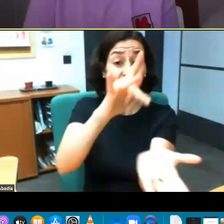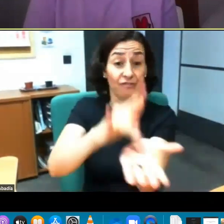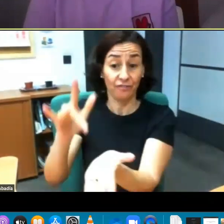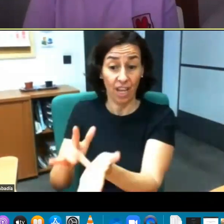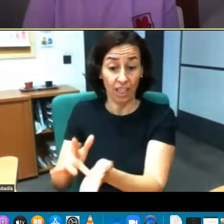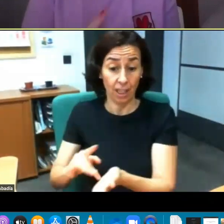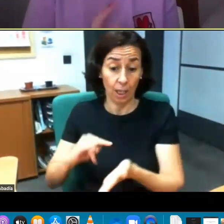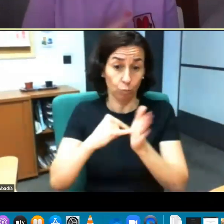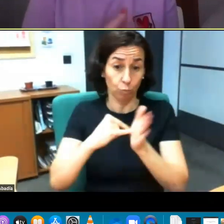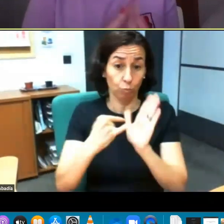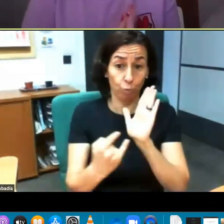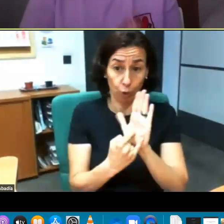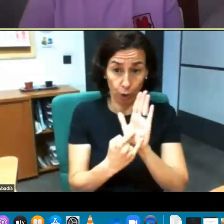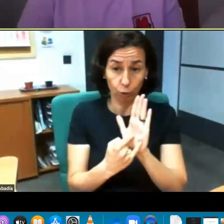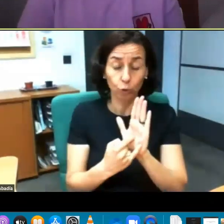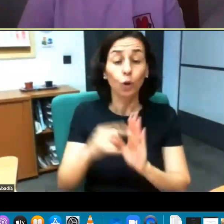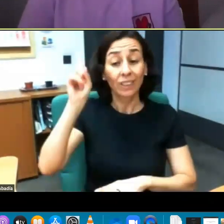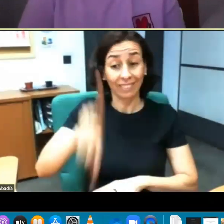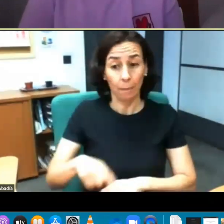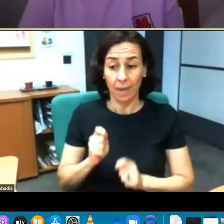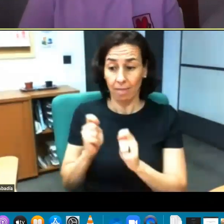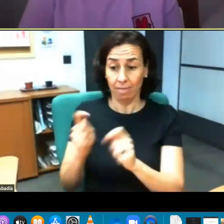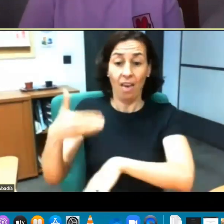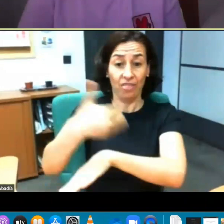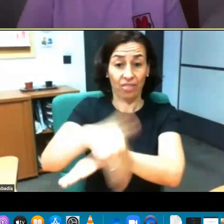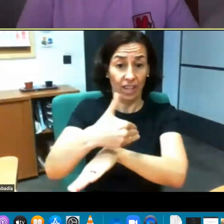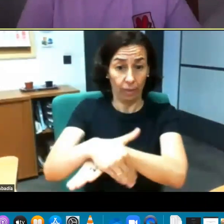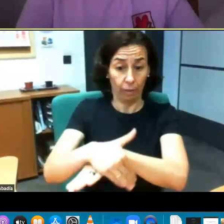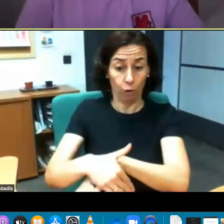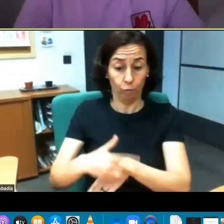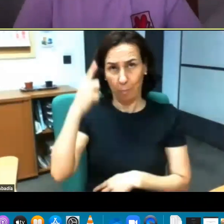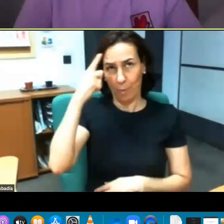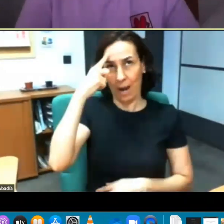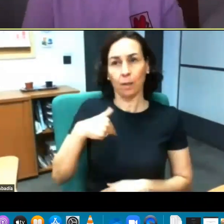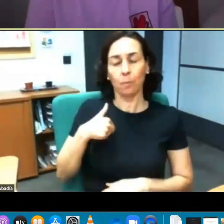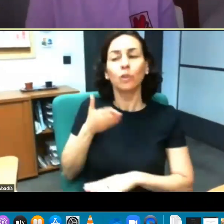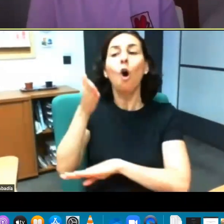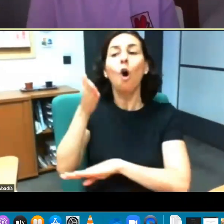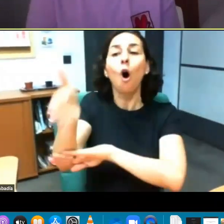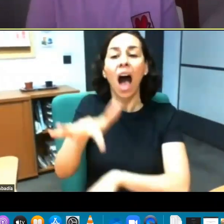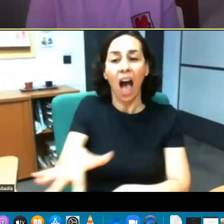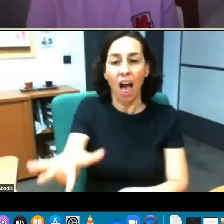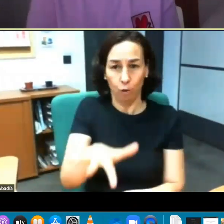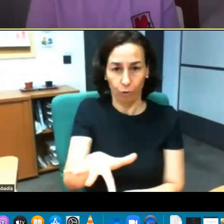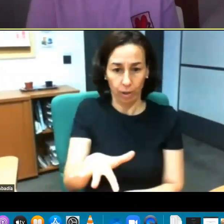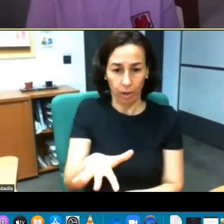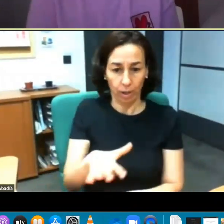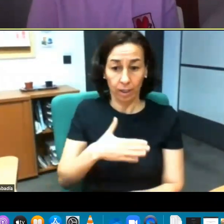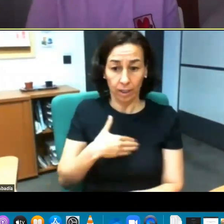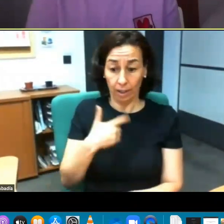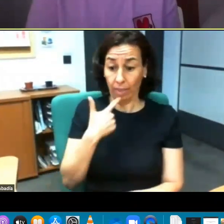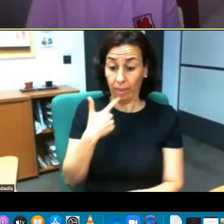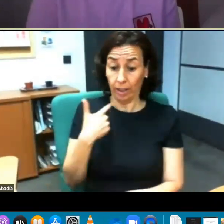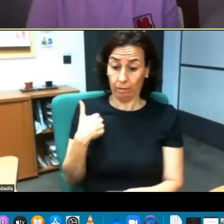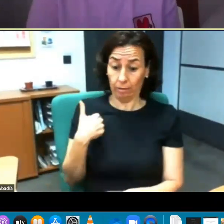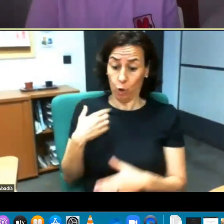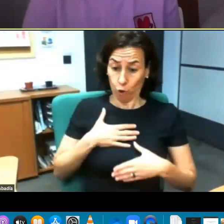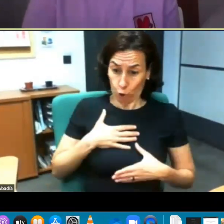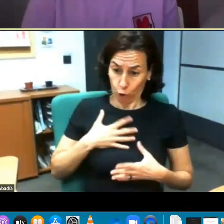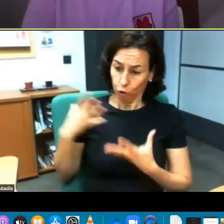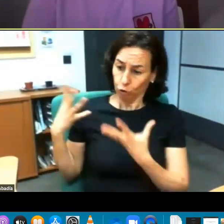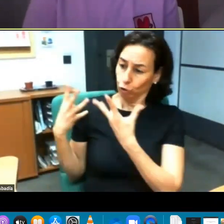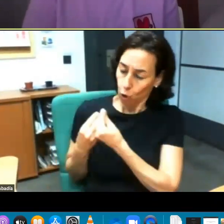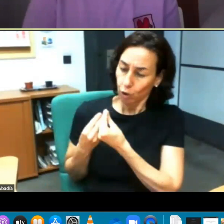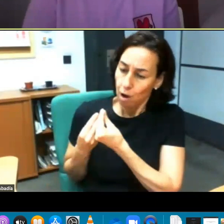proyecto, os damos la dirección a la que tengáis que acudir. Es decir, FEDER no os traslada al centro educativo, sino que al final eso pues iría